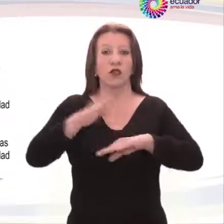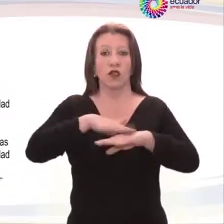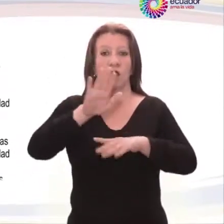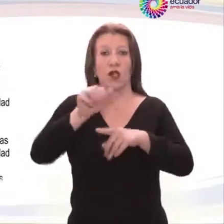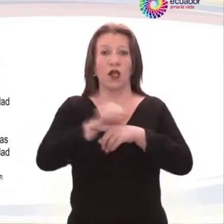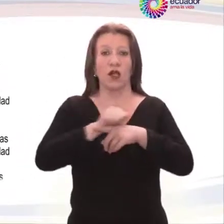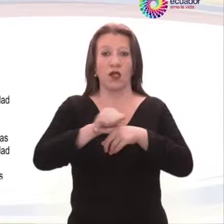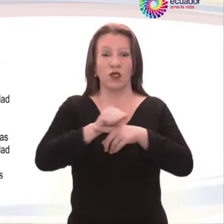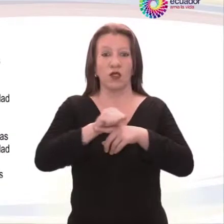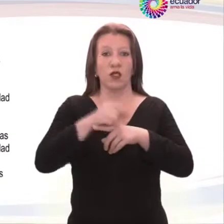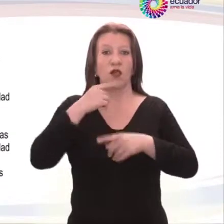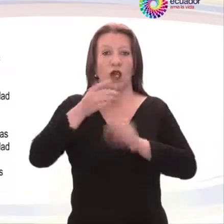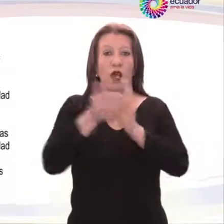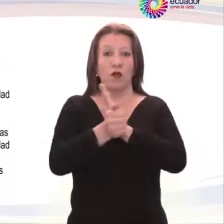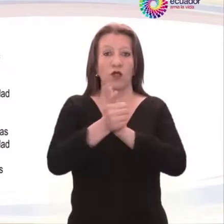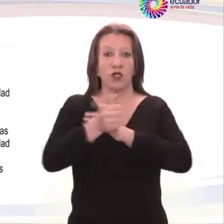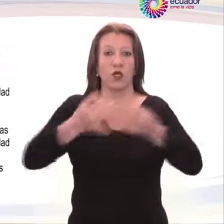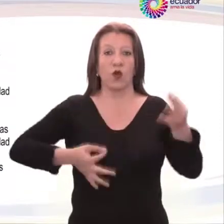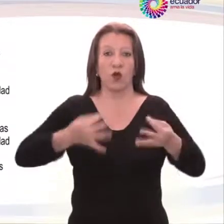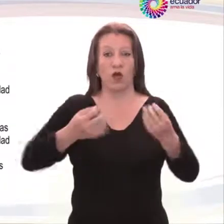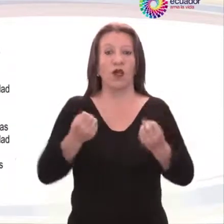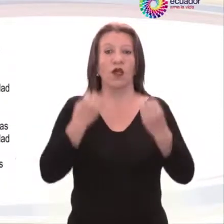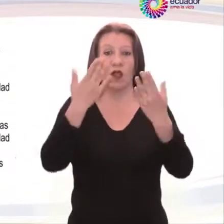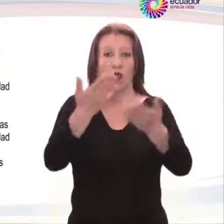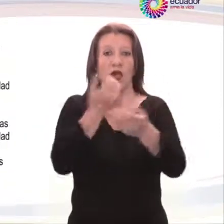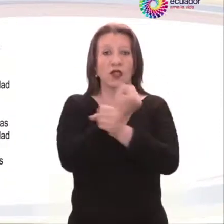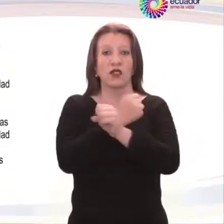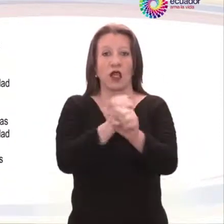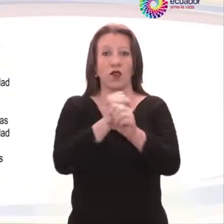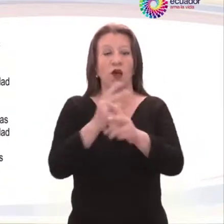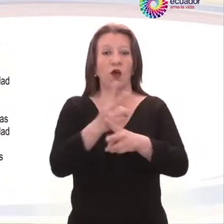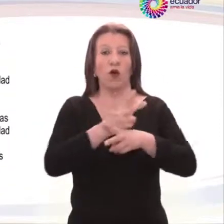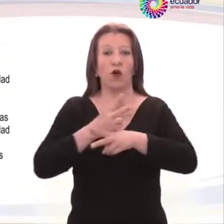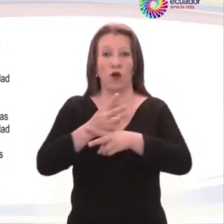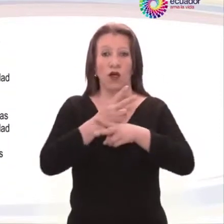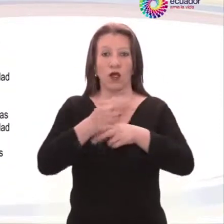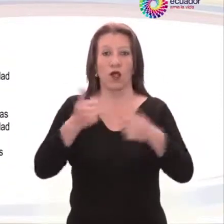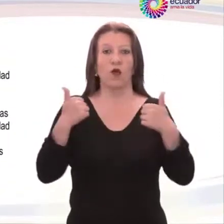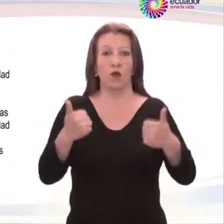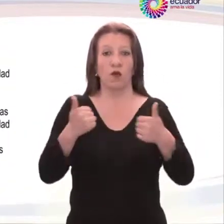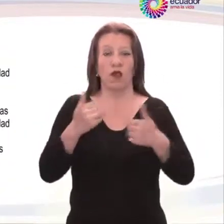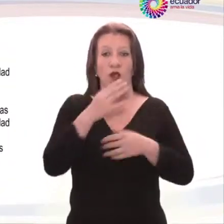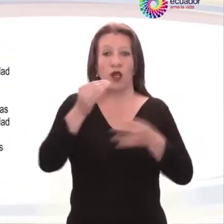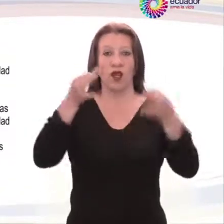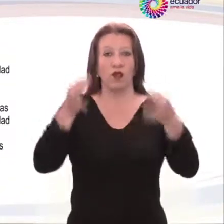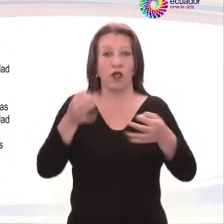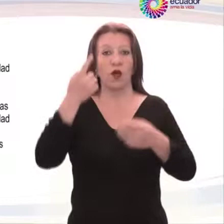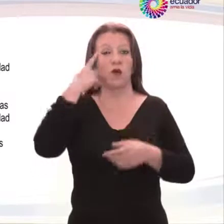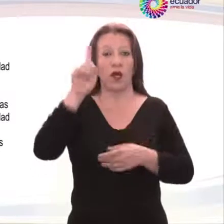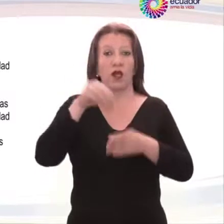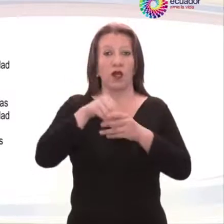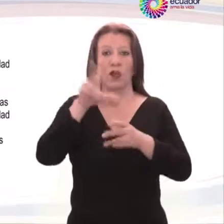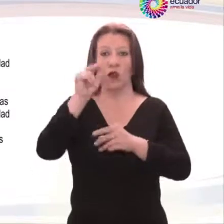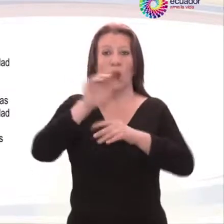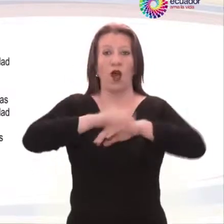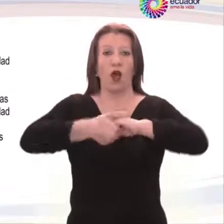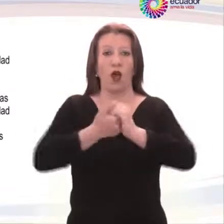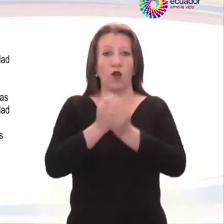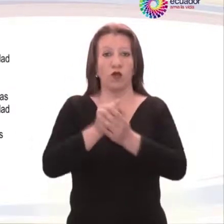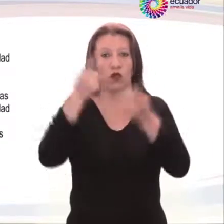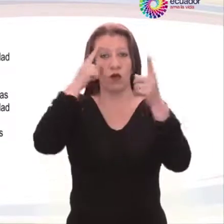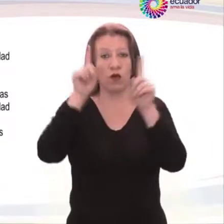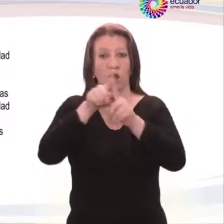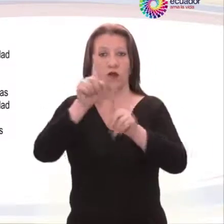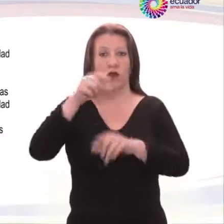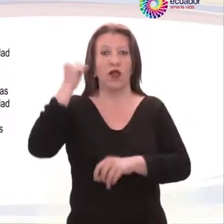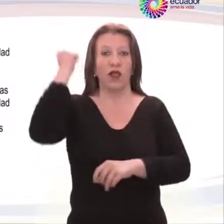de la capacidad jurídica se proporcionen salvaguardias adecuadas y efectivas para impedir los abusos de conformidad con